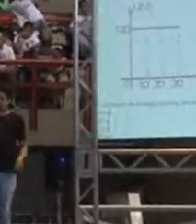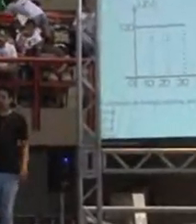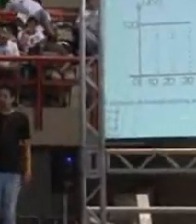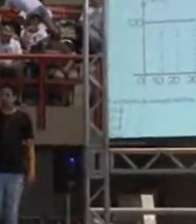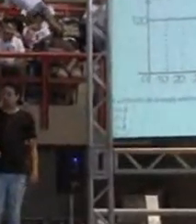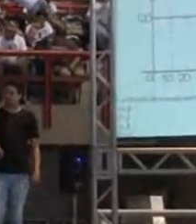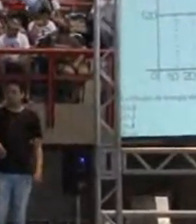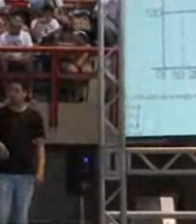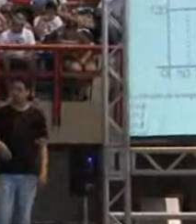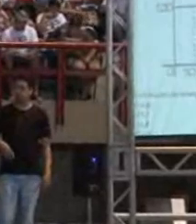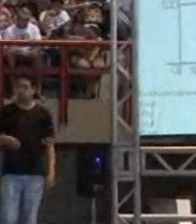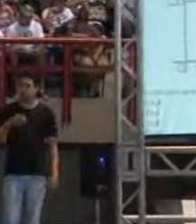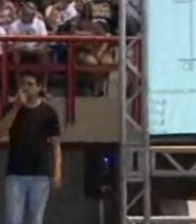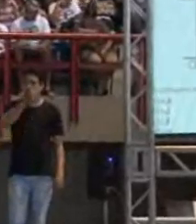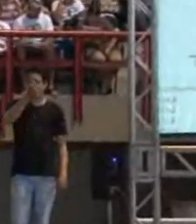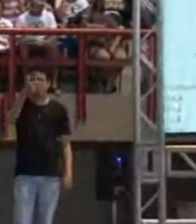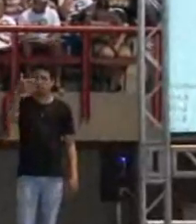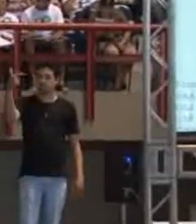página?